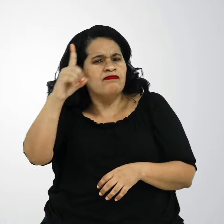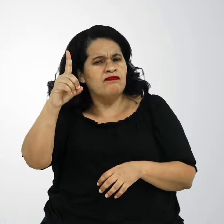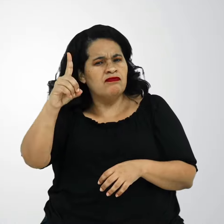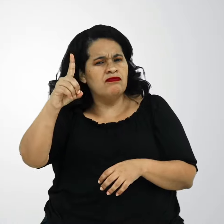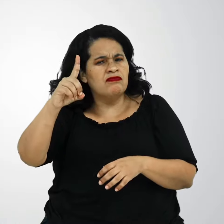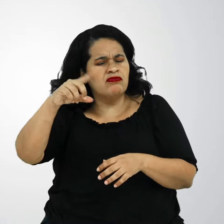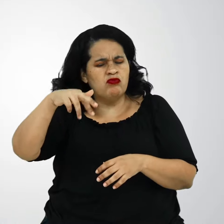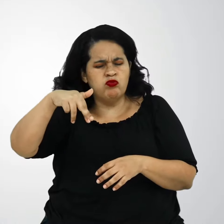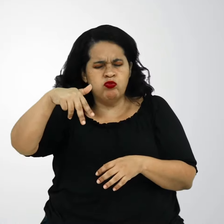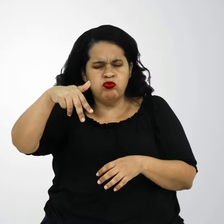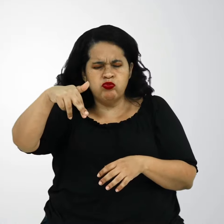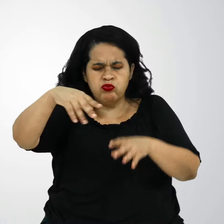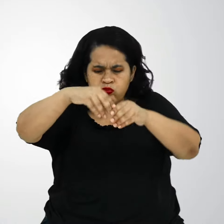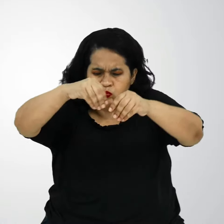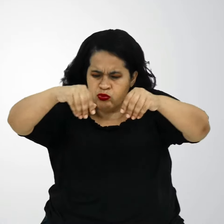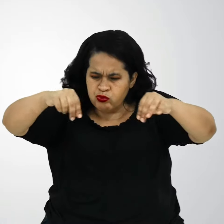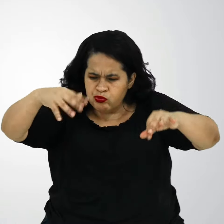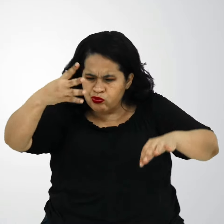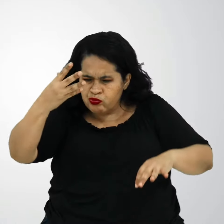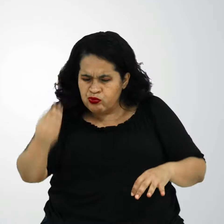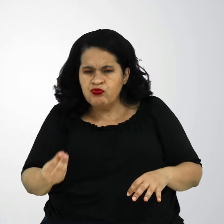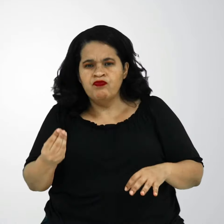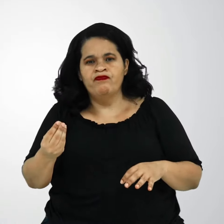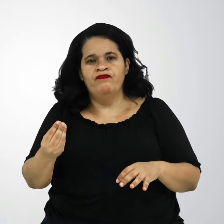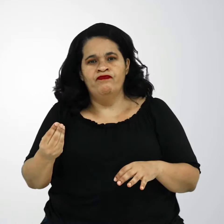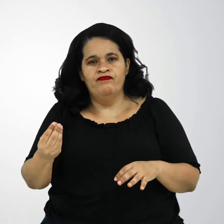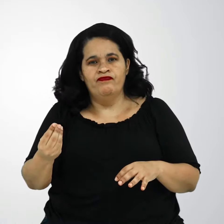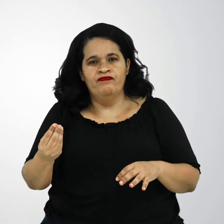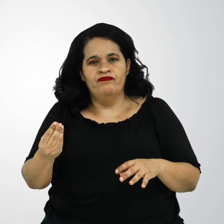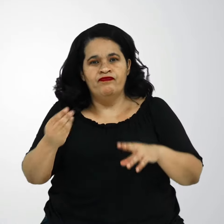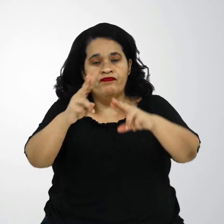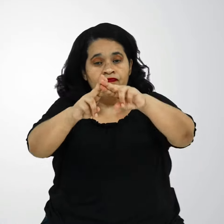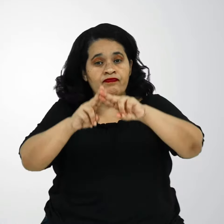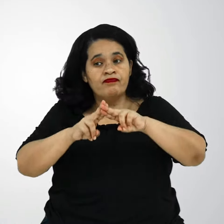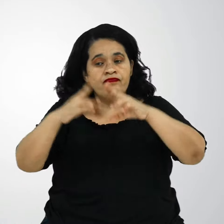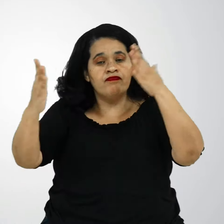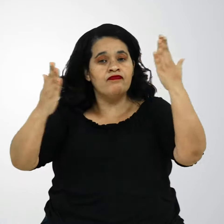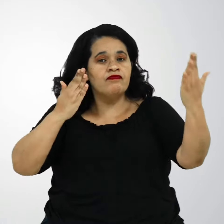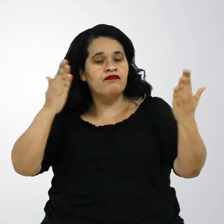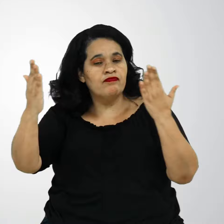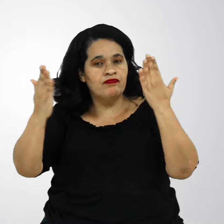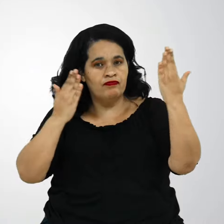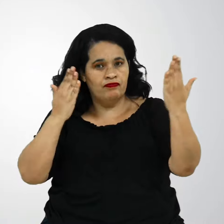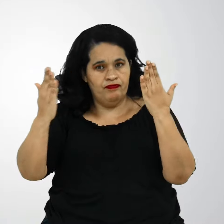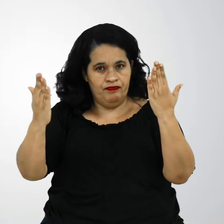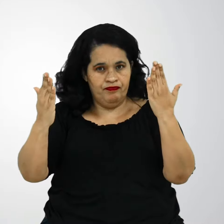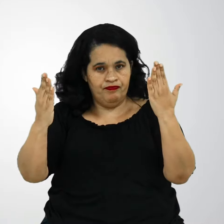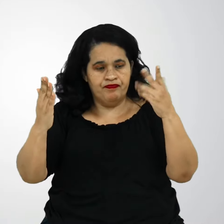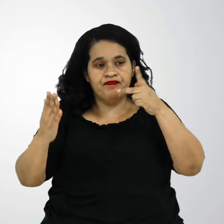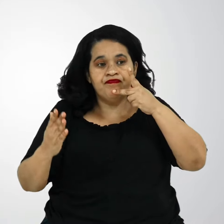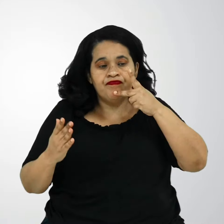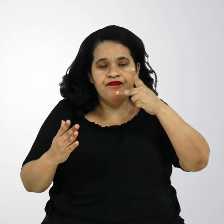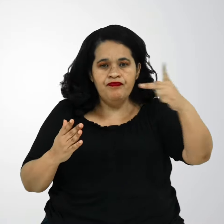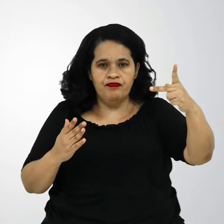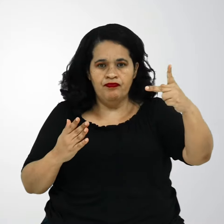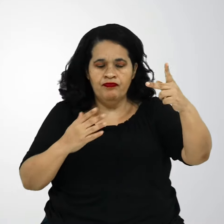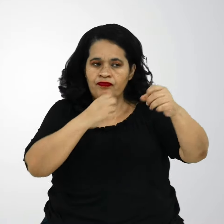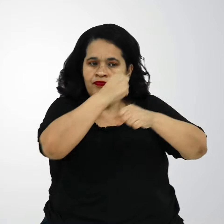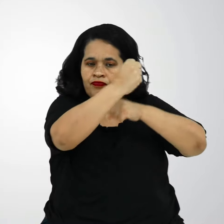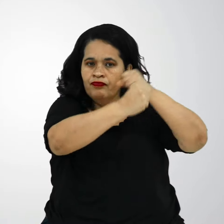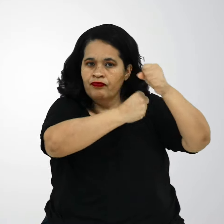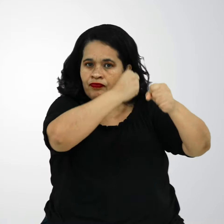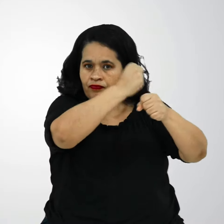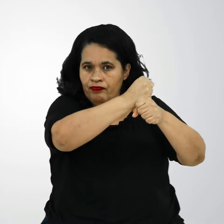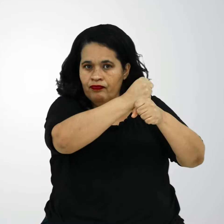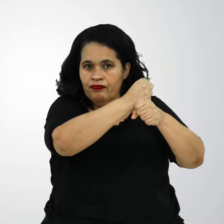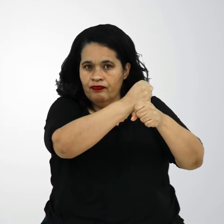deserto, 40 anos deveriam agora... a correlação é dia-ano, né? Dia-ano. Eles vão dizer que em profecia,